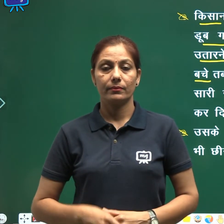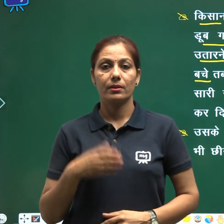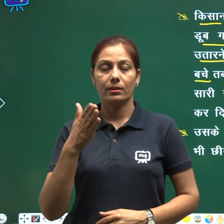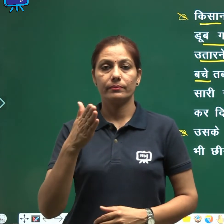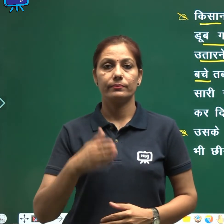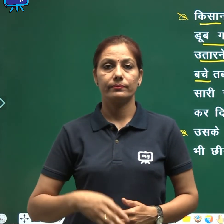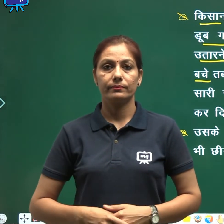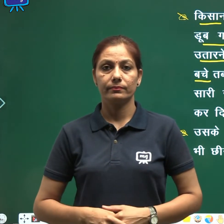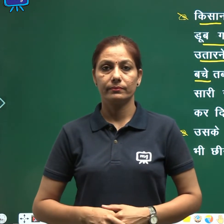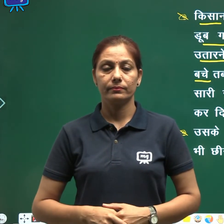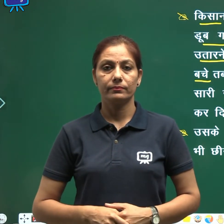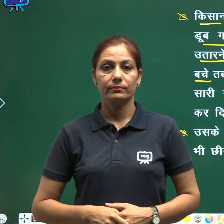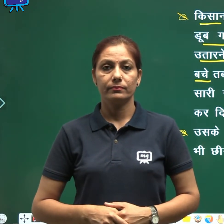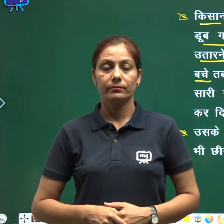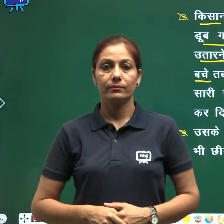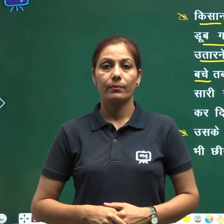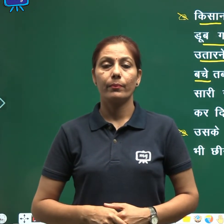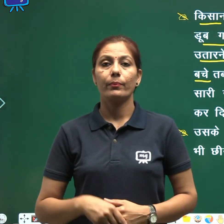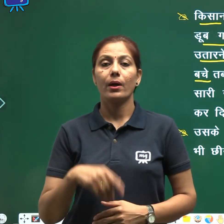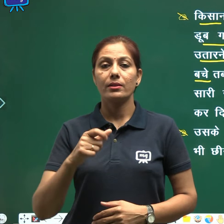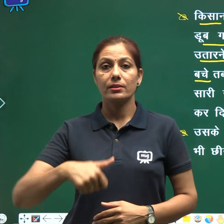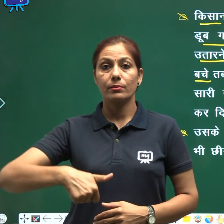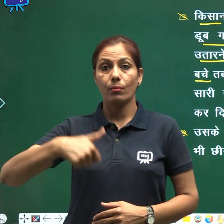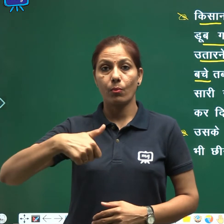तब महाजन ने